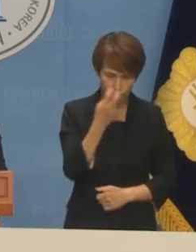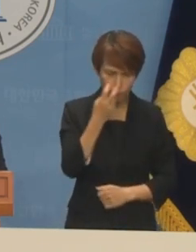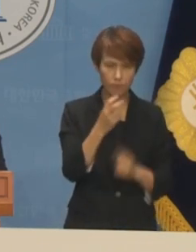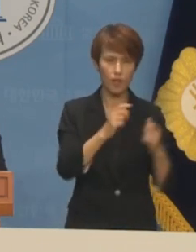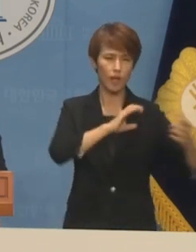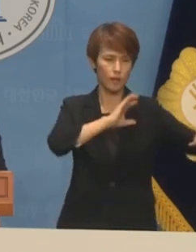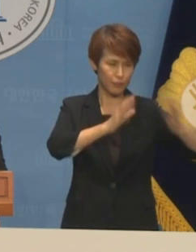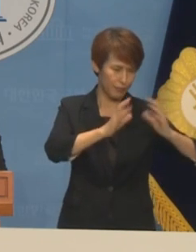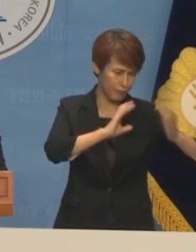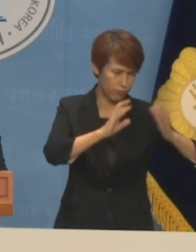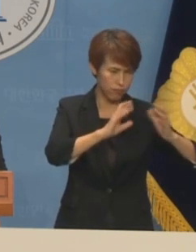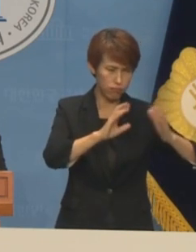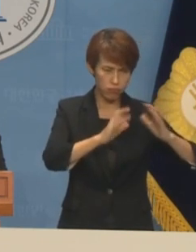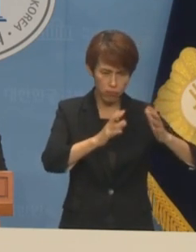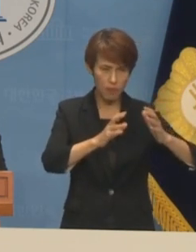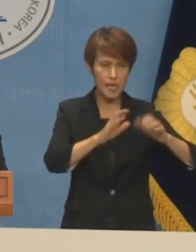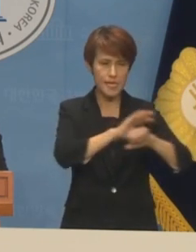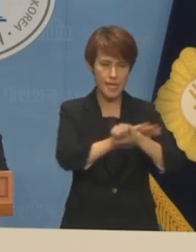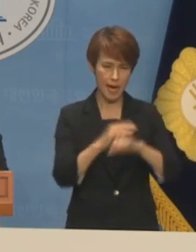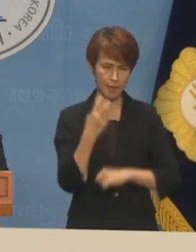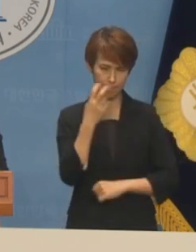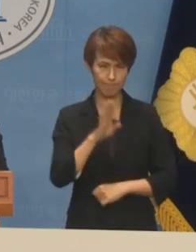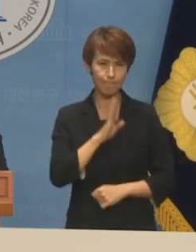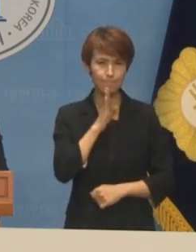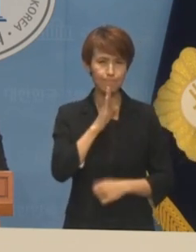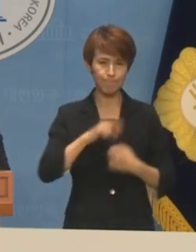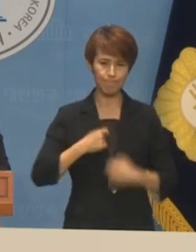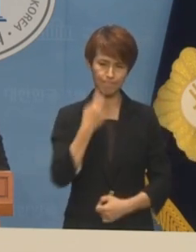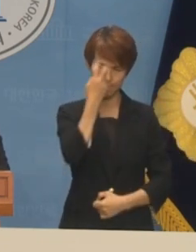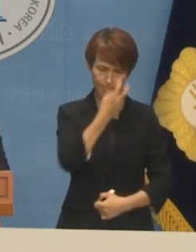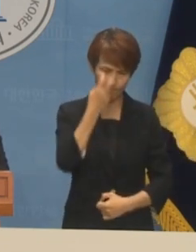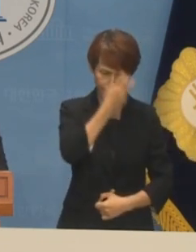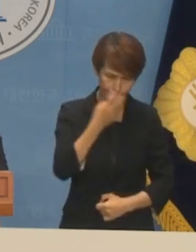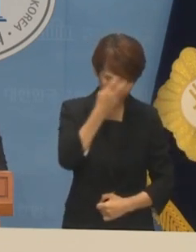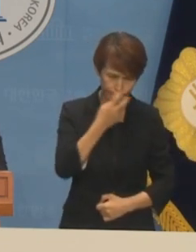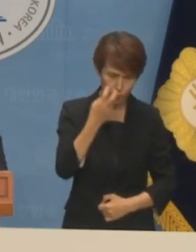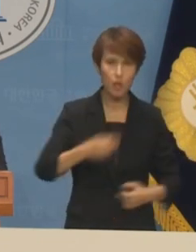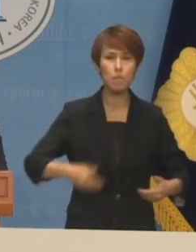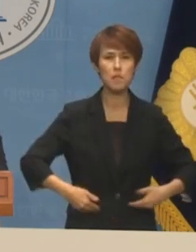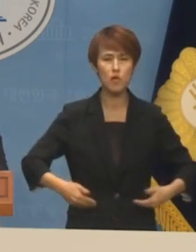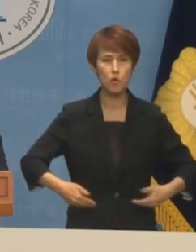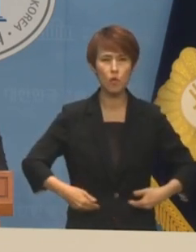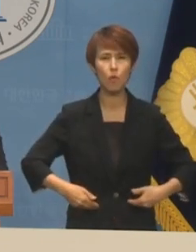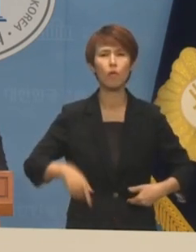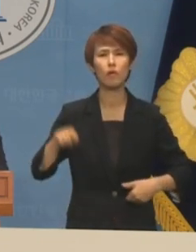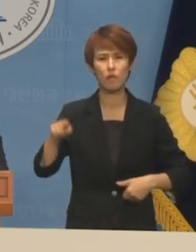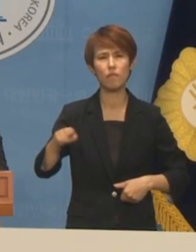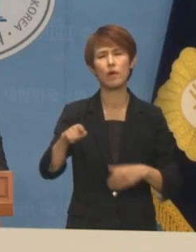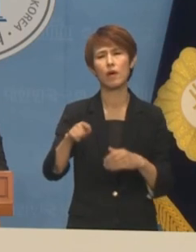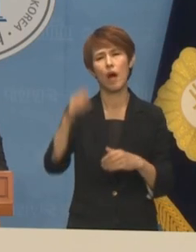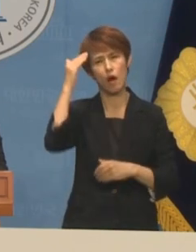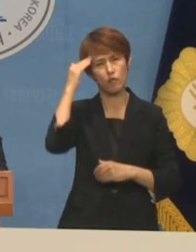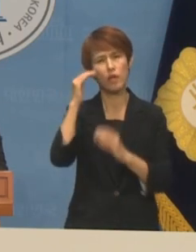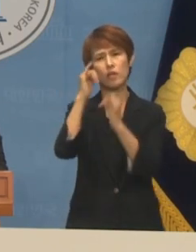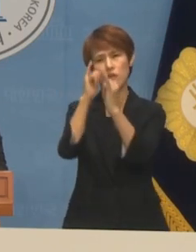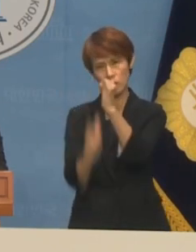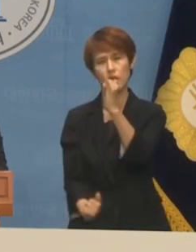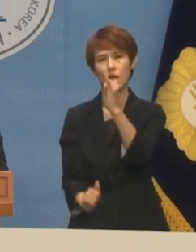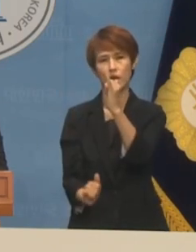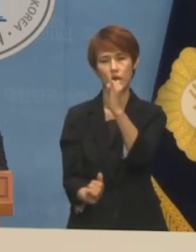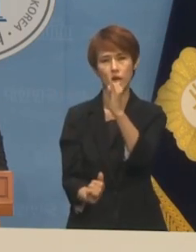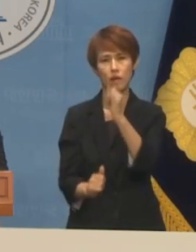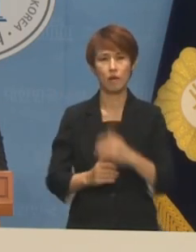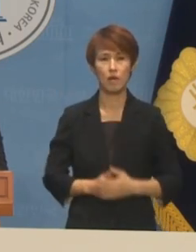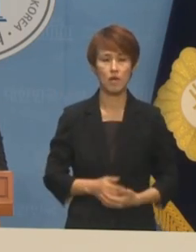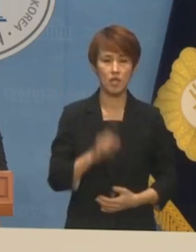다양한 논의를 거쳐서 제대로 진상을 규명해야 할 대한민국의 소중한 역사이다. 이에 우리